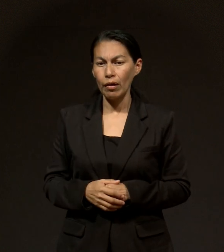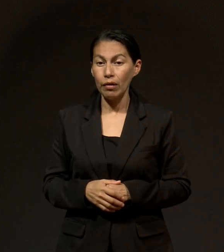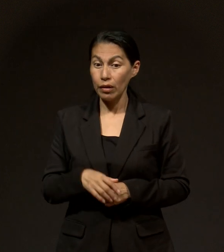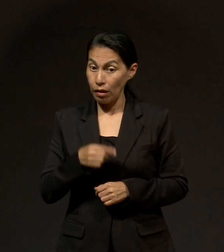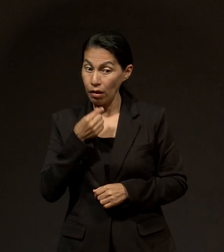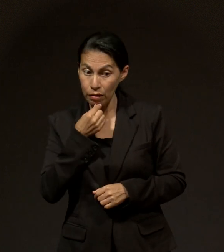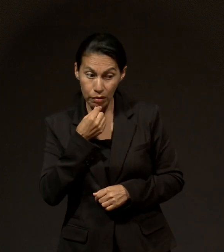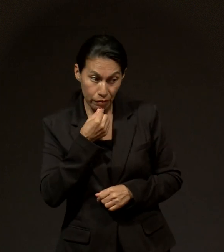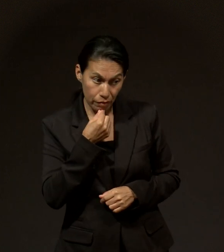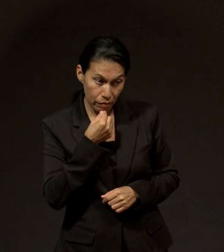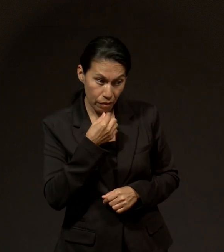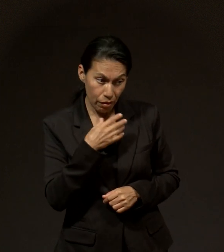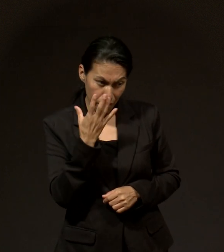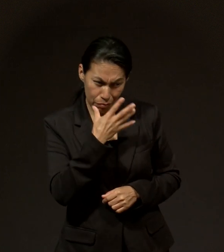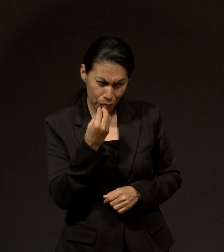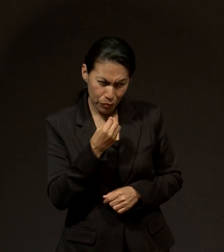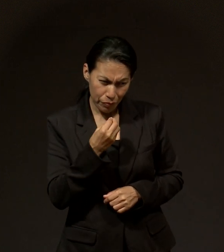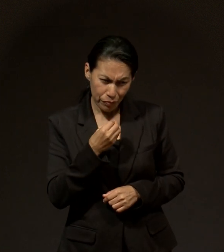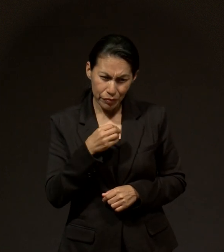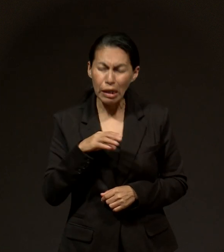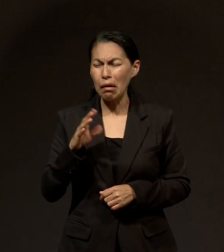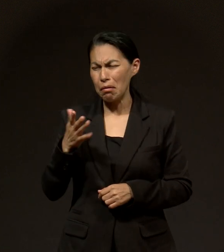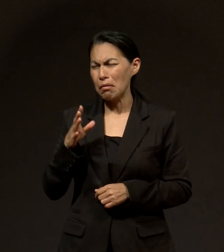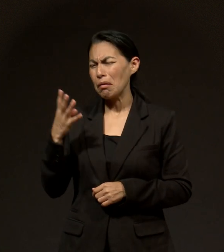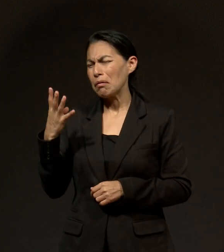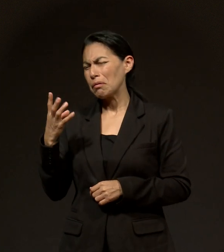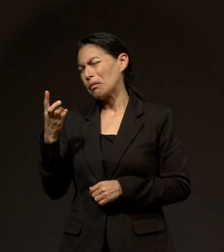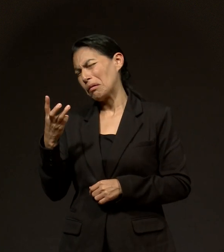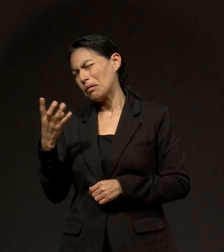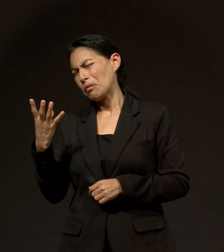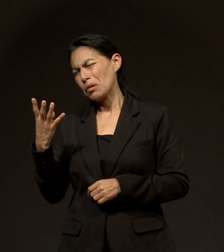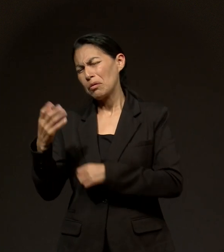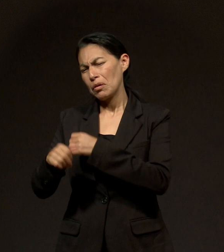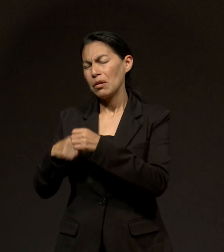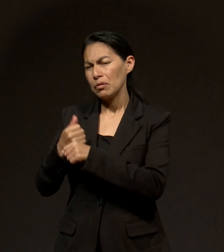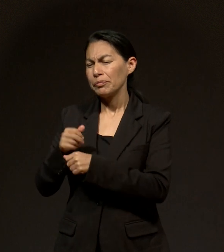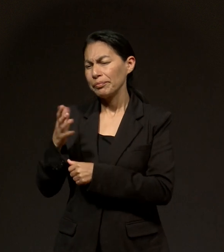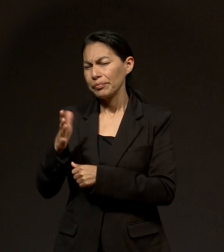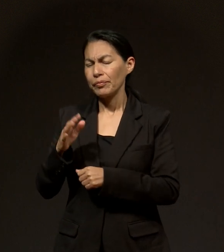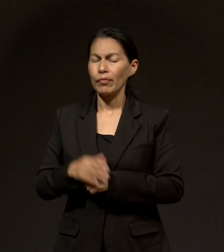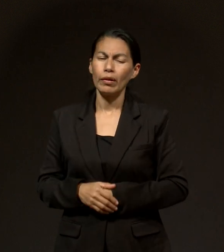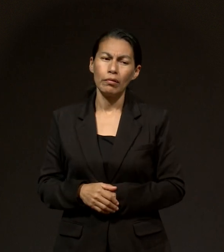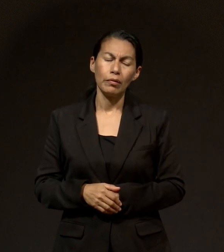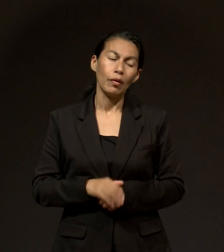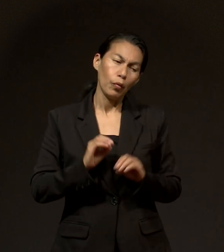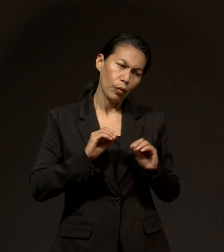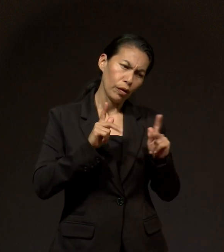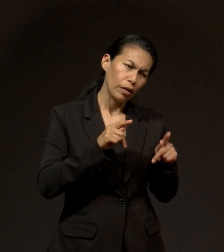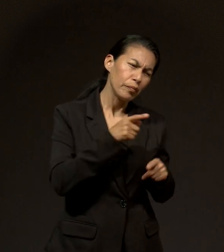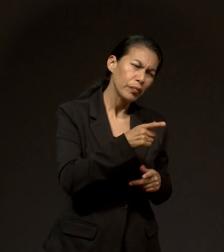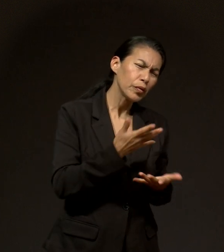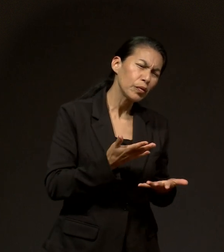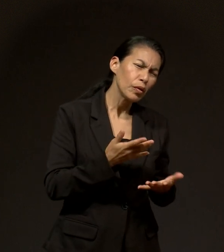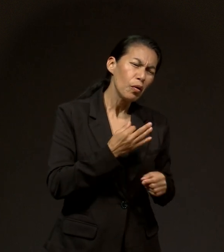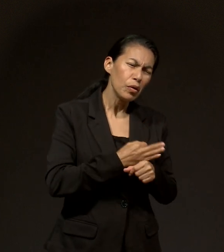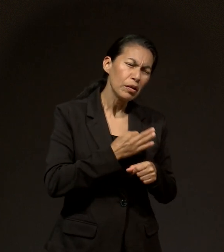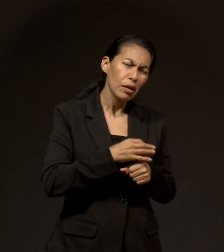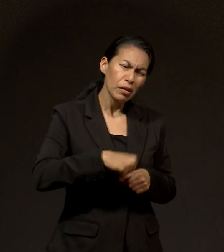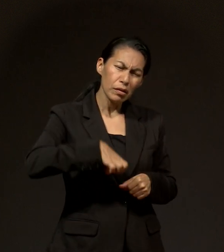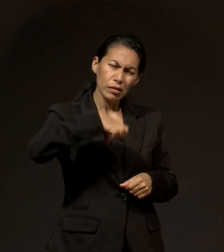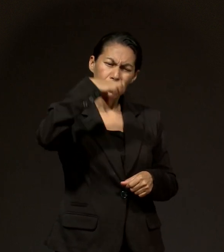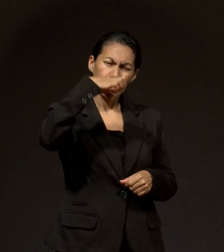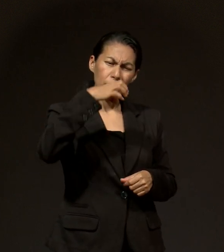4 o 5 años, más o menos. Bania, ¿y ahora qué ha llegado a ser la oración? Para ti ahora ya has